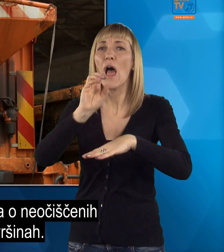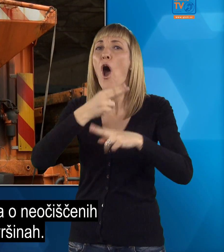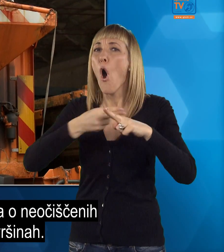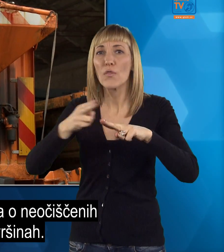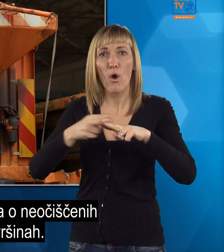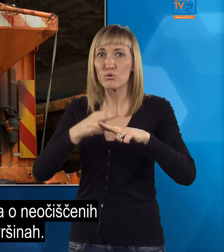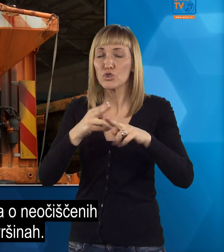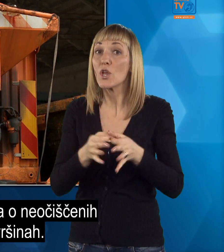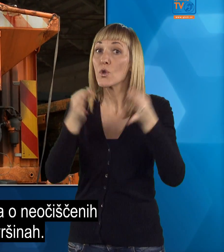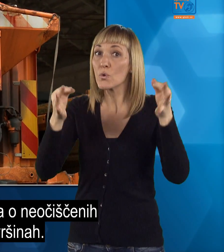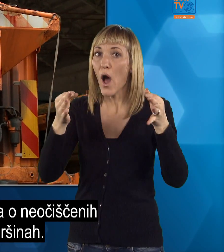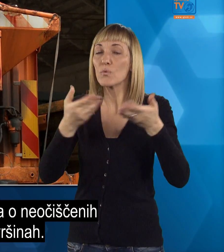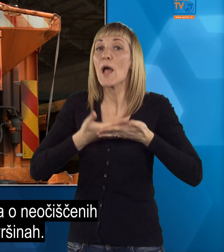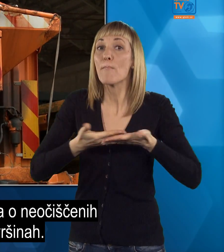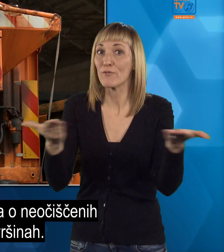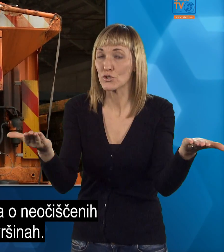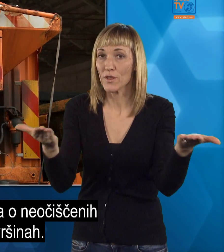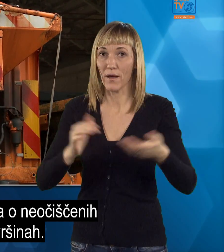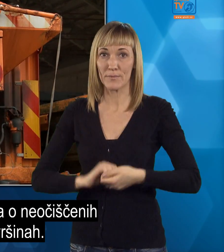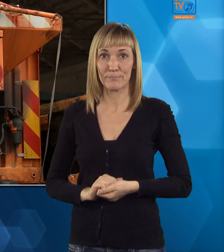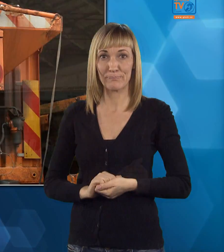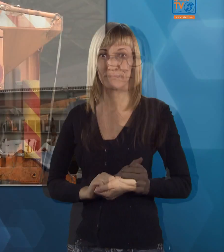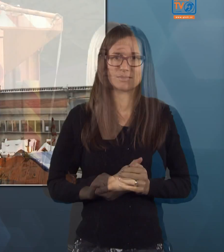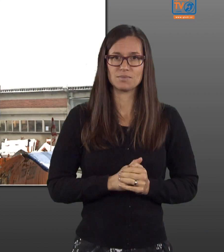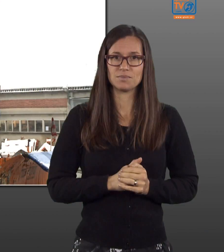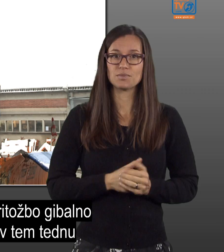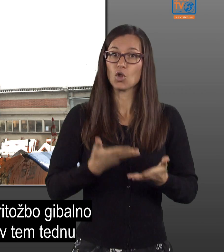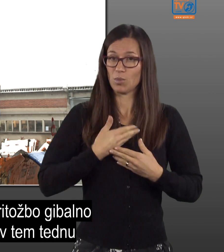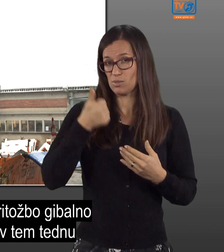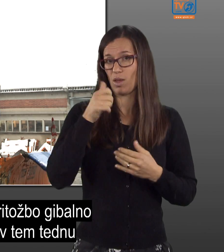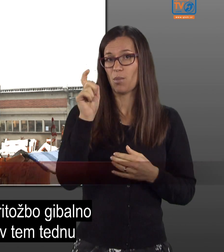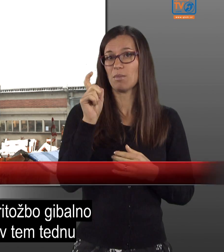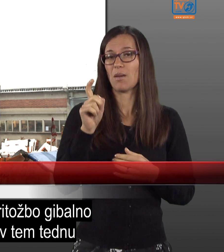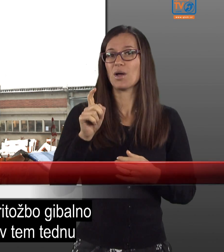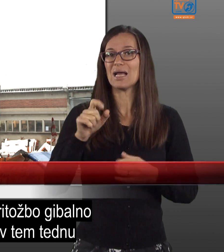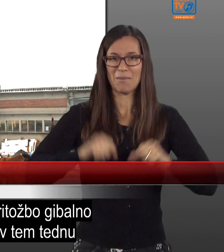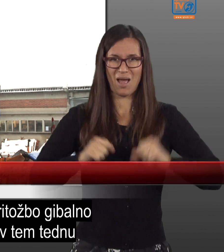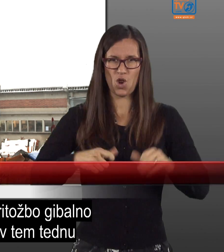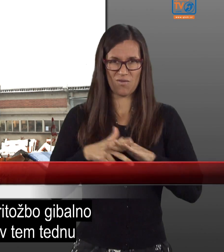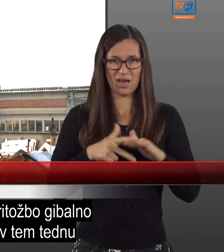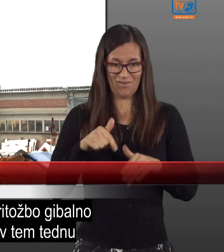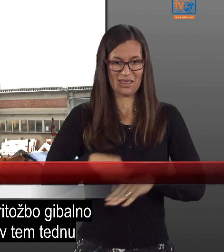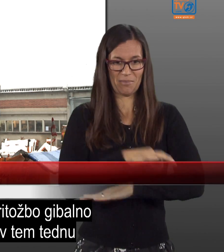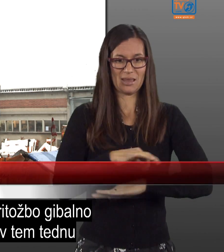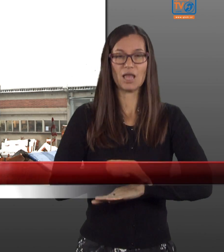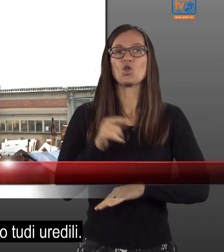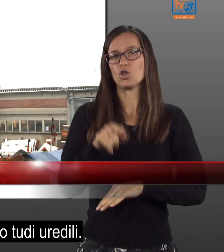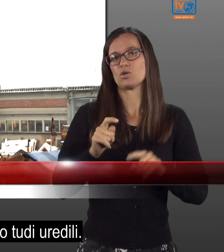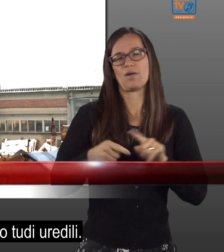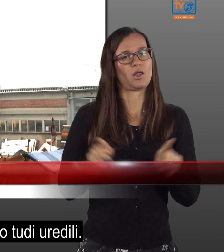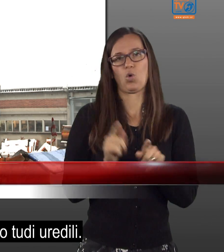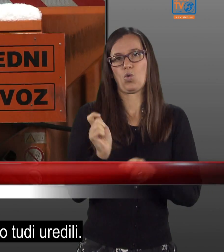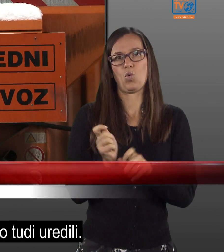sprejema poročila o neočiščenih javnih površinah. Dobili smo eno pritožbo gibalno oviranega v tem tednu in smo to zadevo